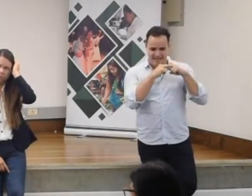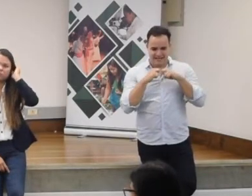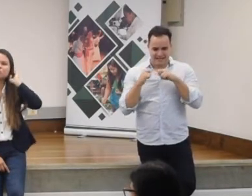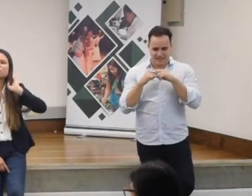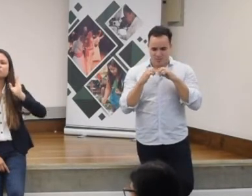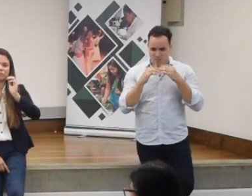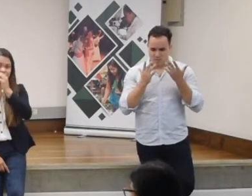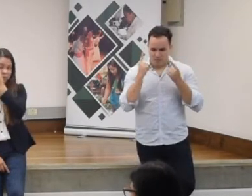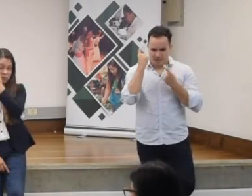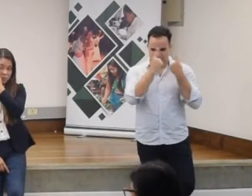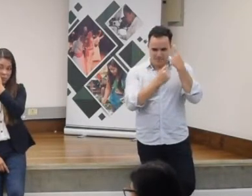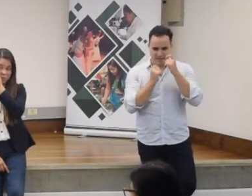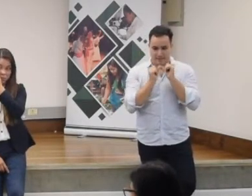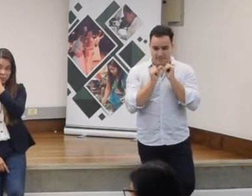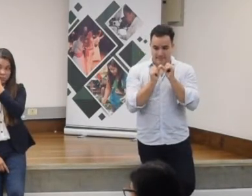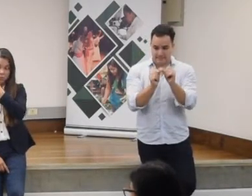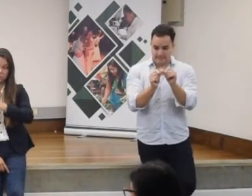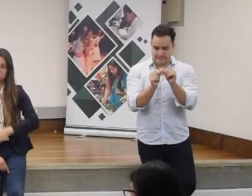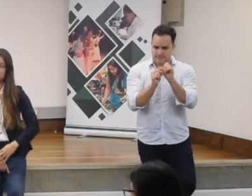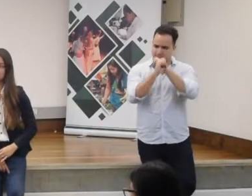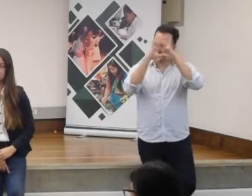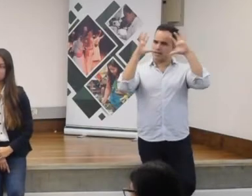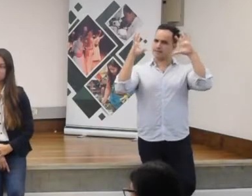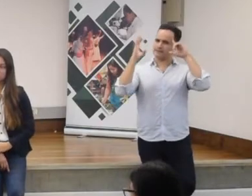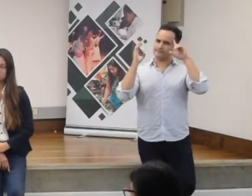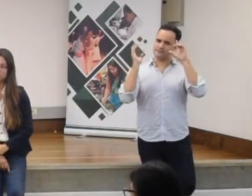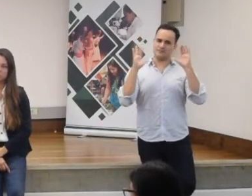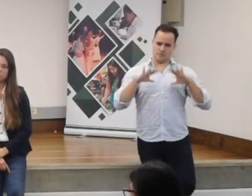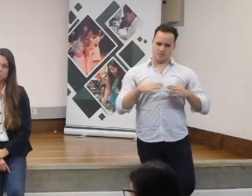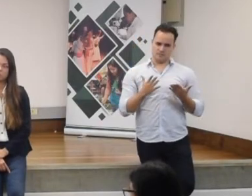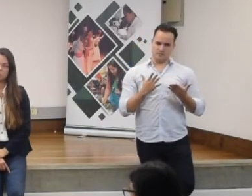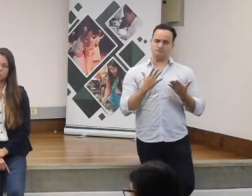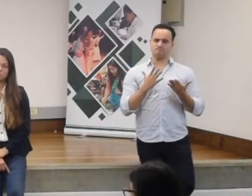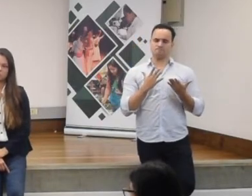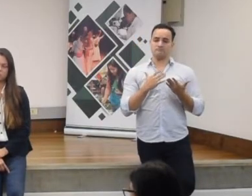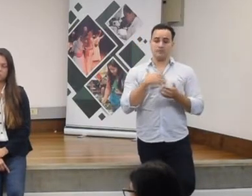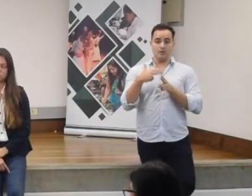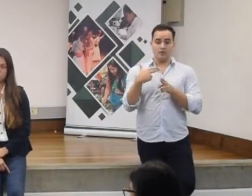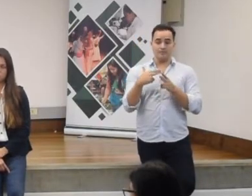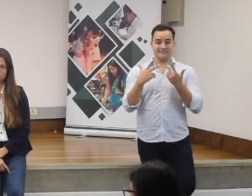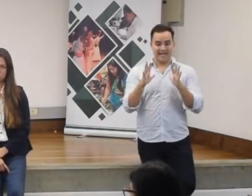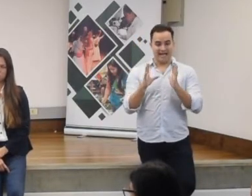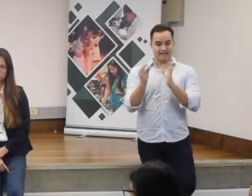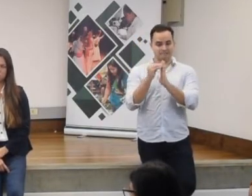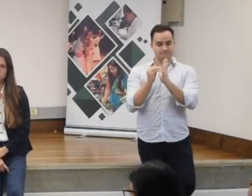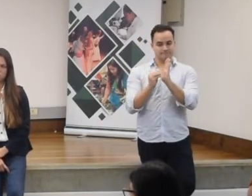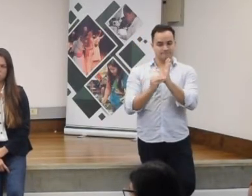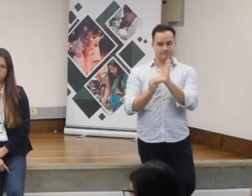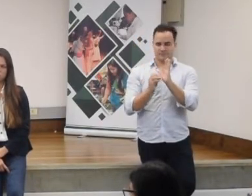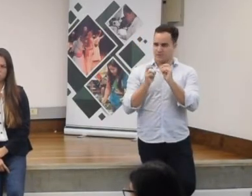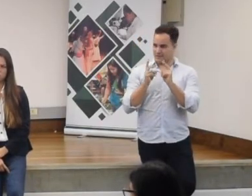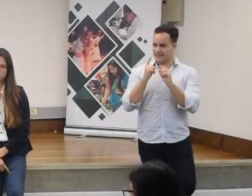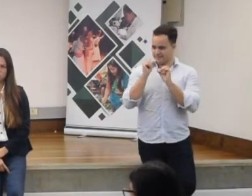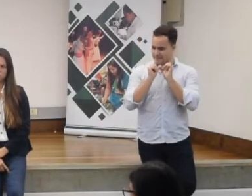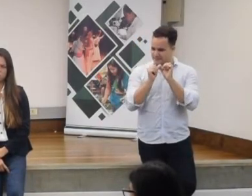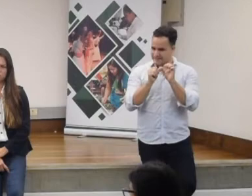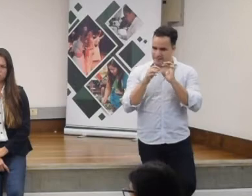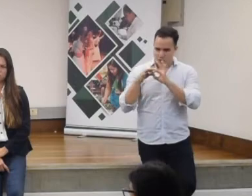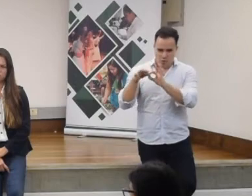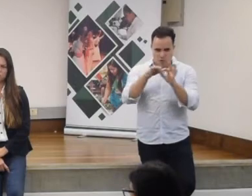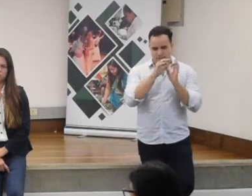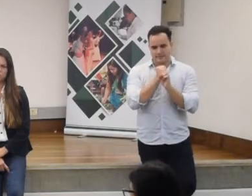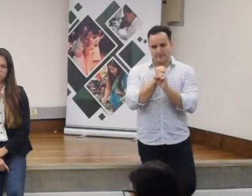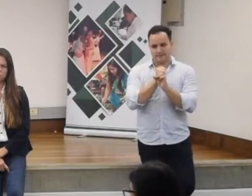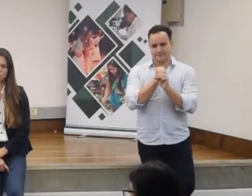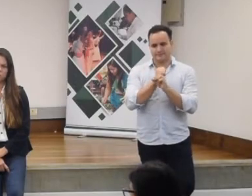momento permanencia, digamos, ahí hemos confluido con ese nombre y con una intención allí común. Creo que es importante,